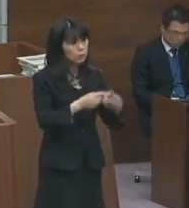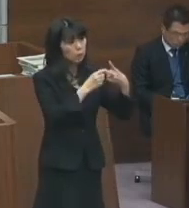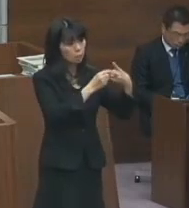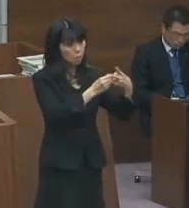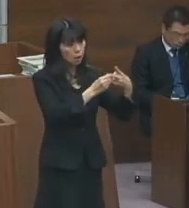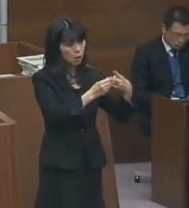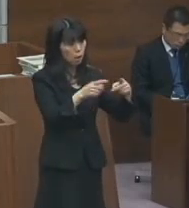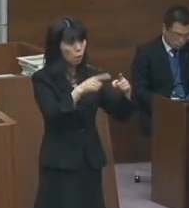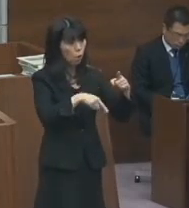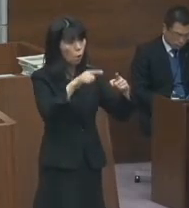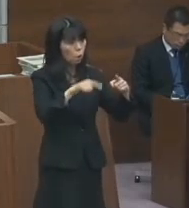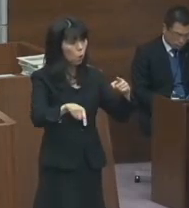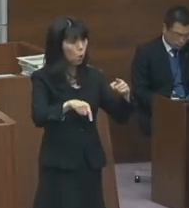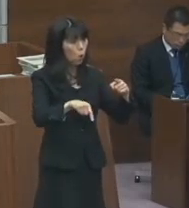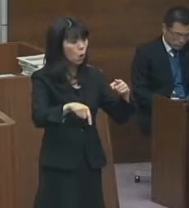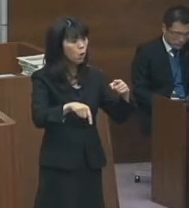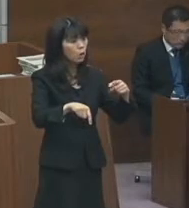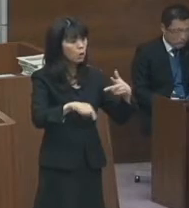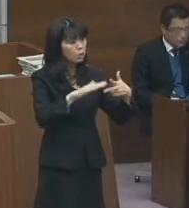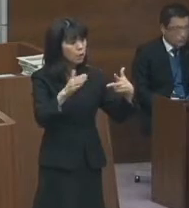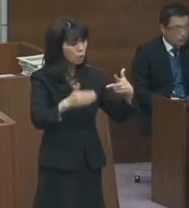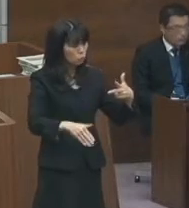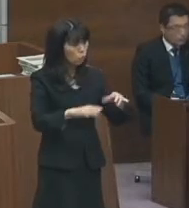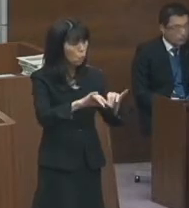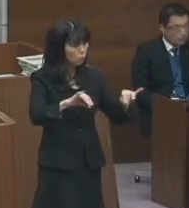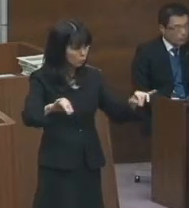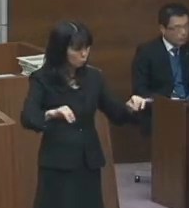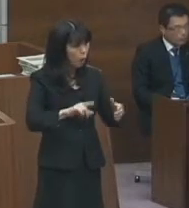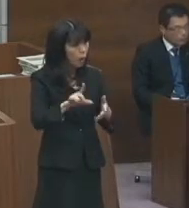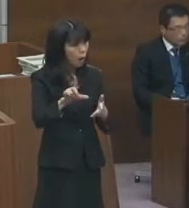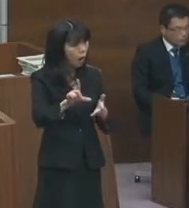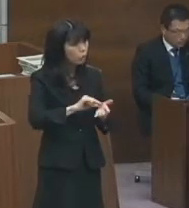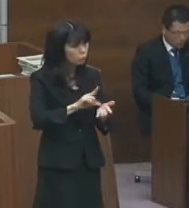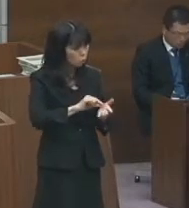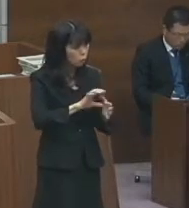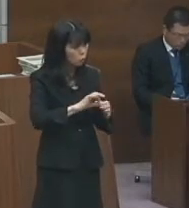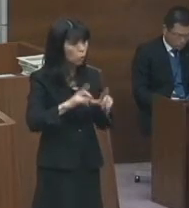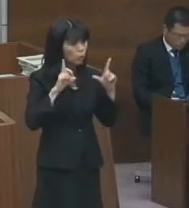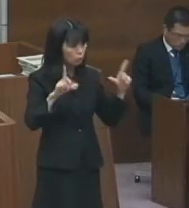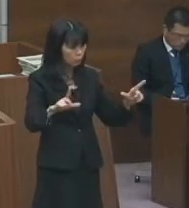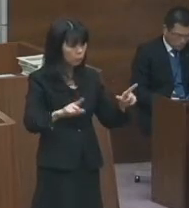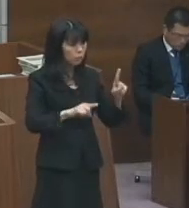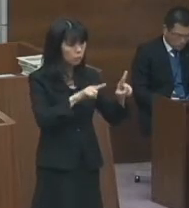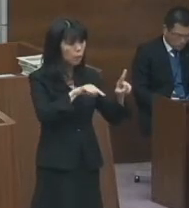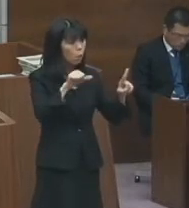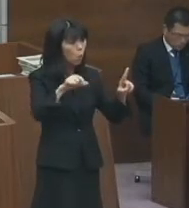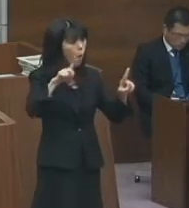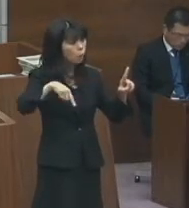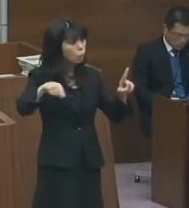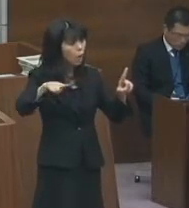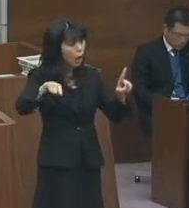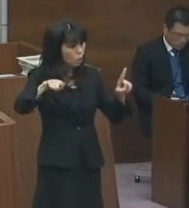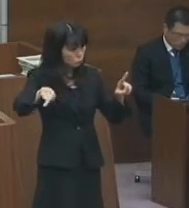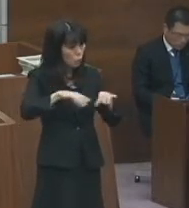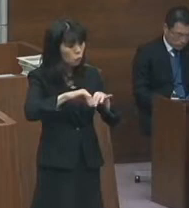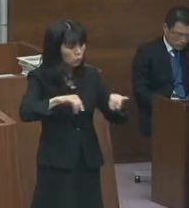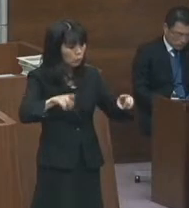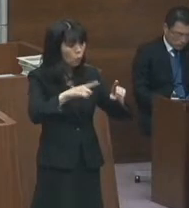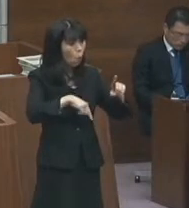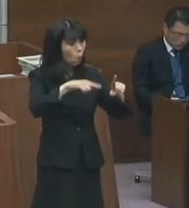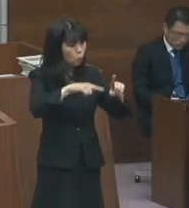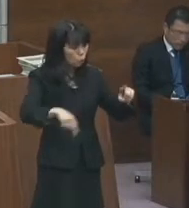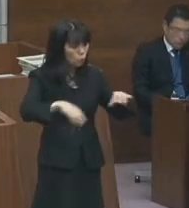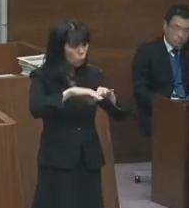の公共施設用地の活用についてお答え申し上げます。 1.5 ヘクタールの公共公益施設用